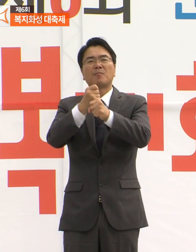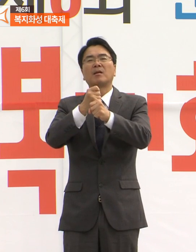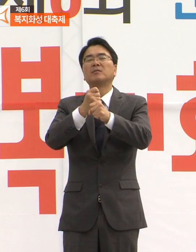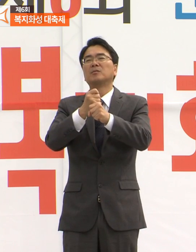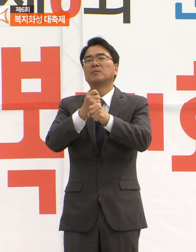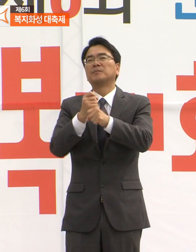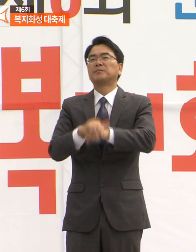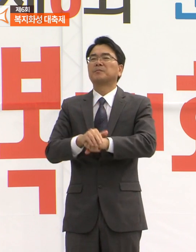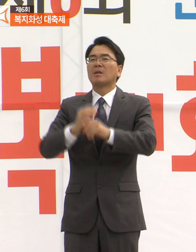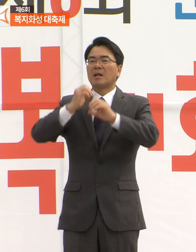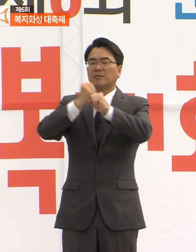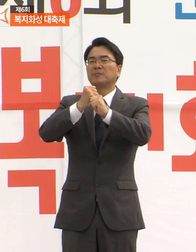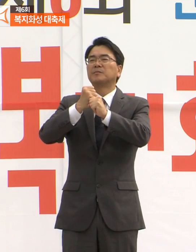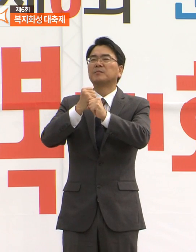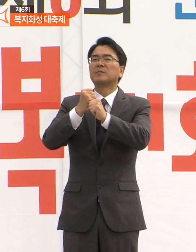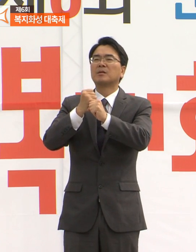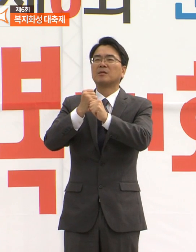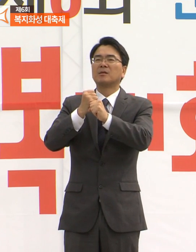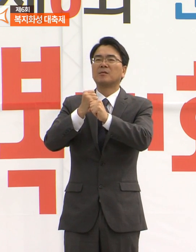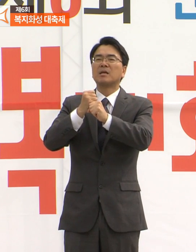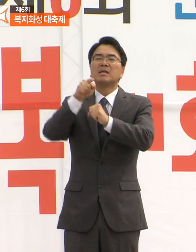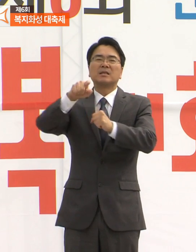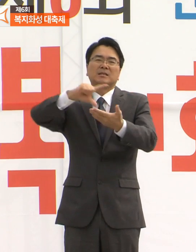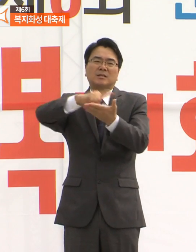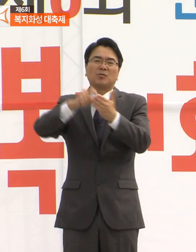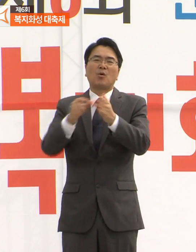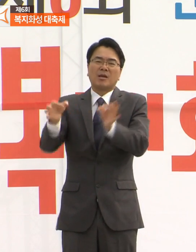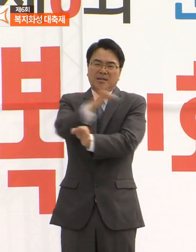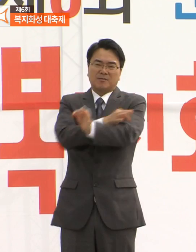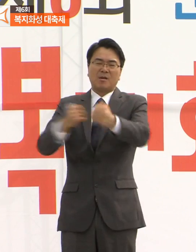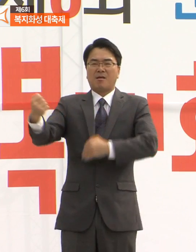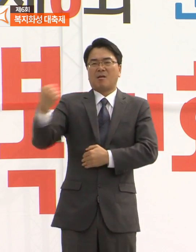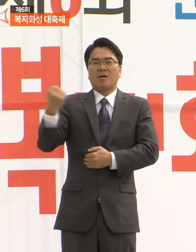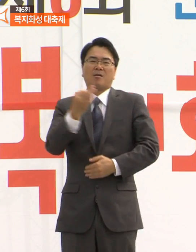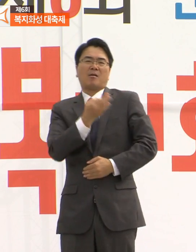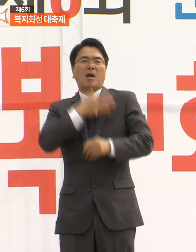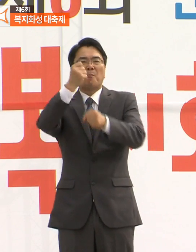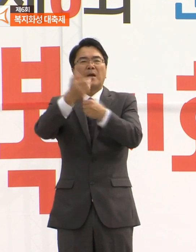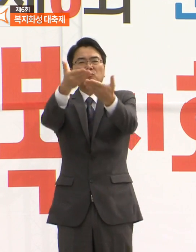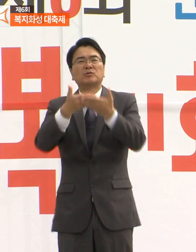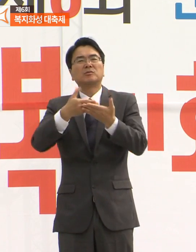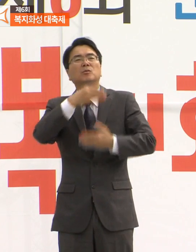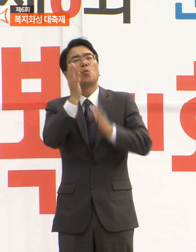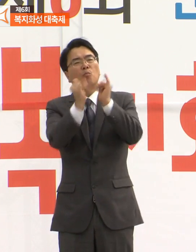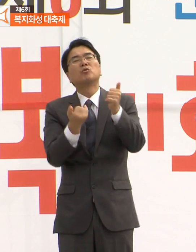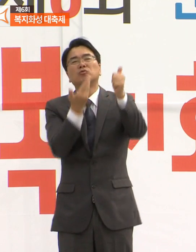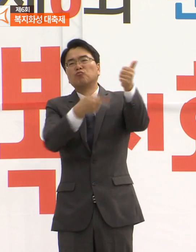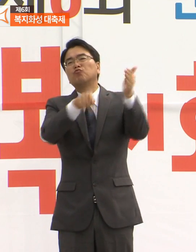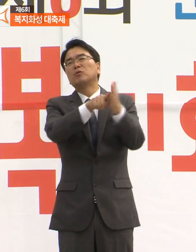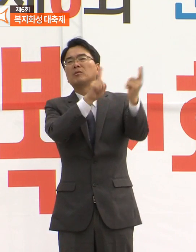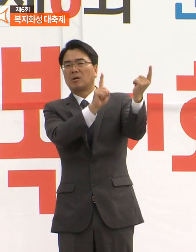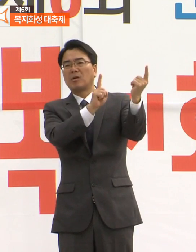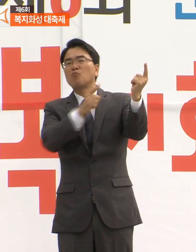지켜주고 나라를 지켜주고 이만큼 경제를 부강하게 만든 그 어르신들 그들에 대해서 이제